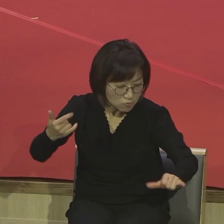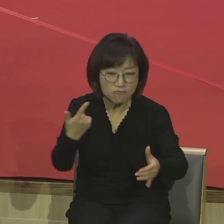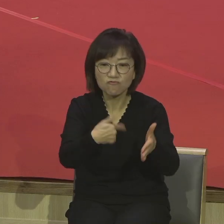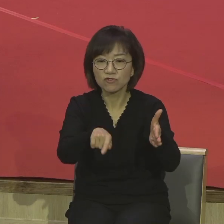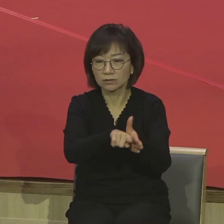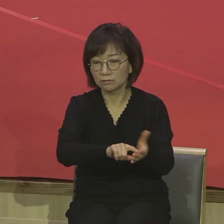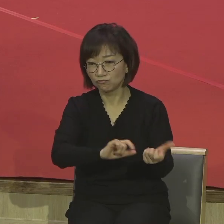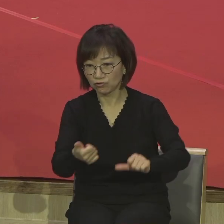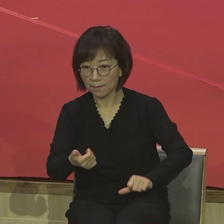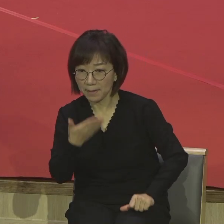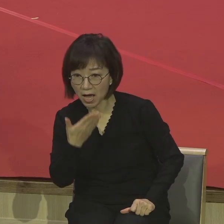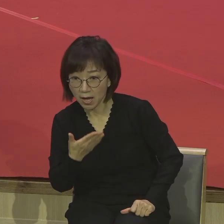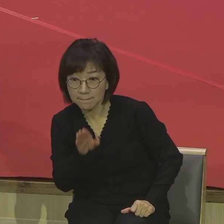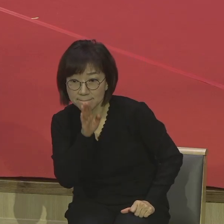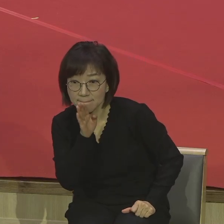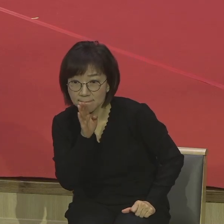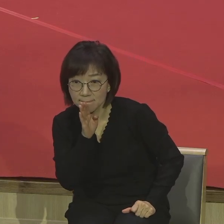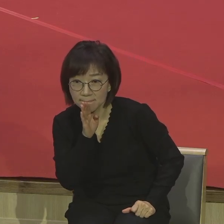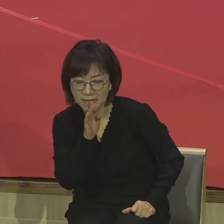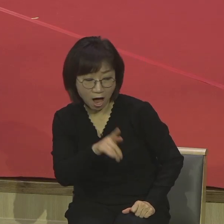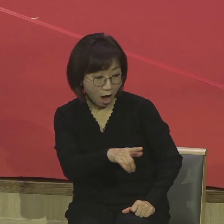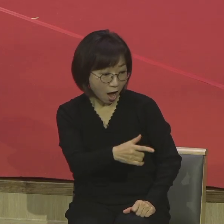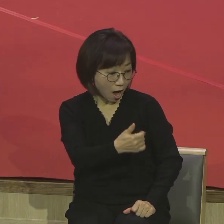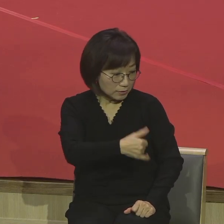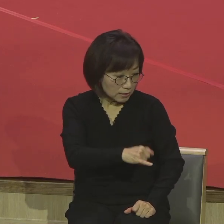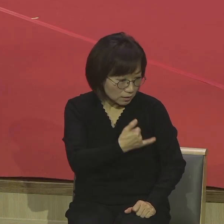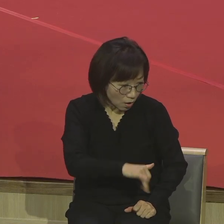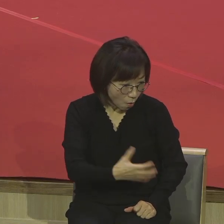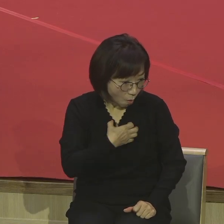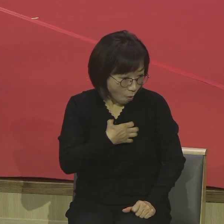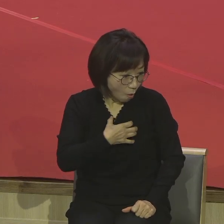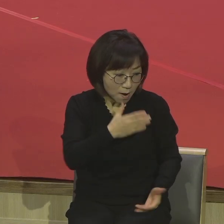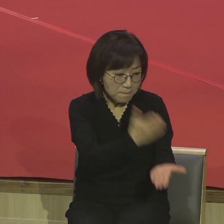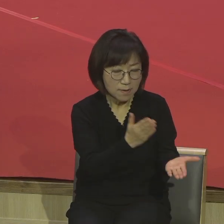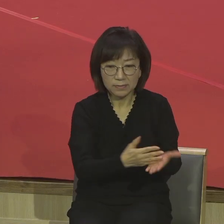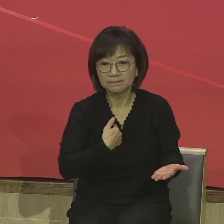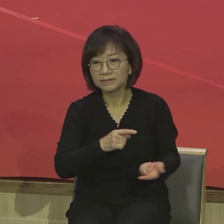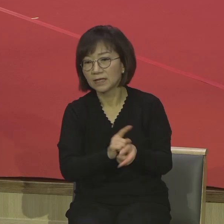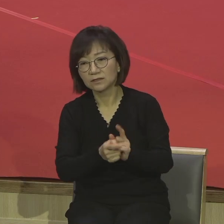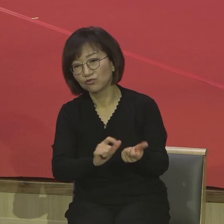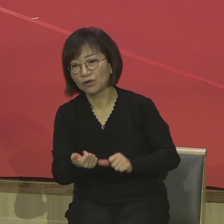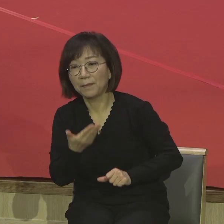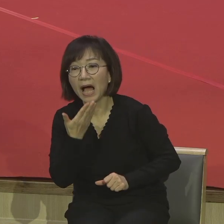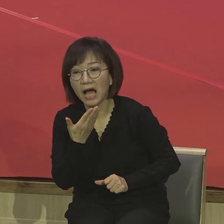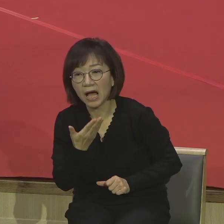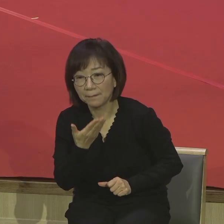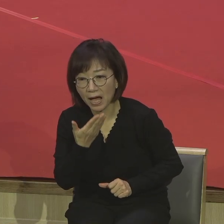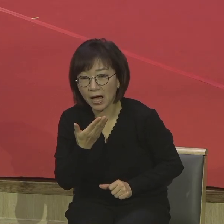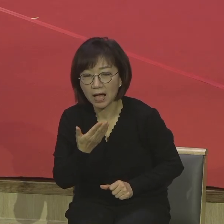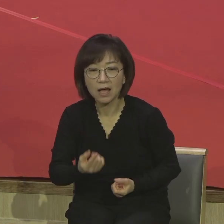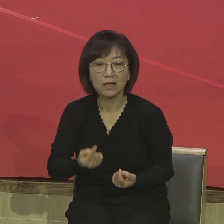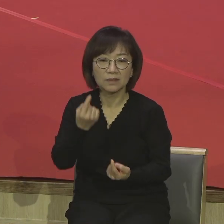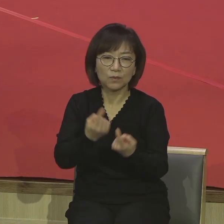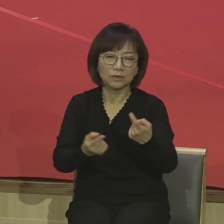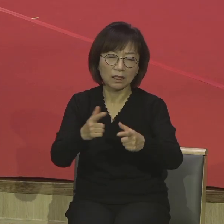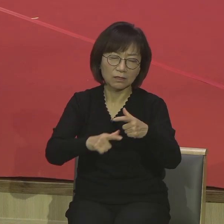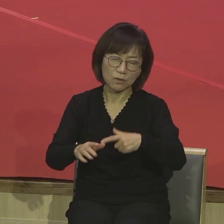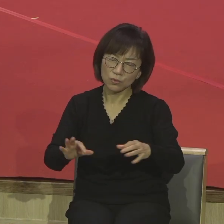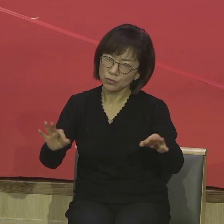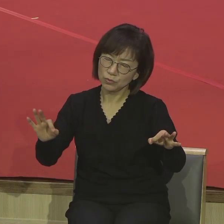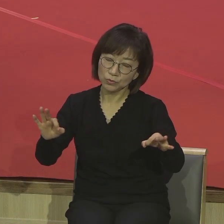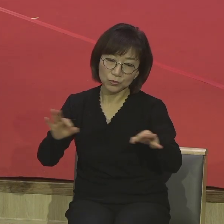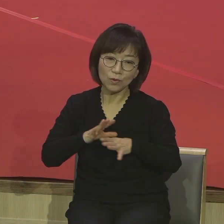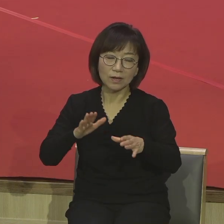있습니다. 그보다 천배만 배로 더 놀라운 사랑이 하나님께서 우리를